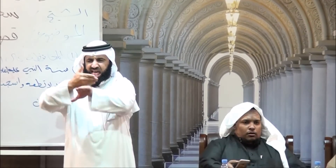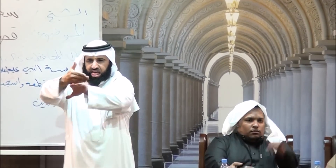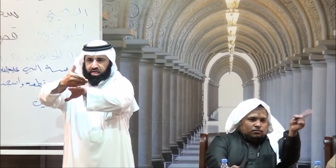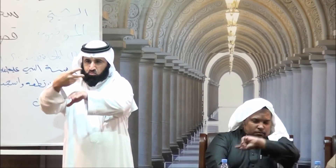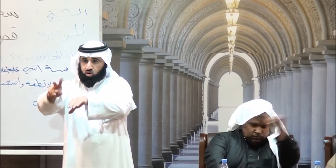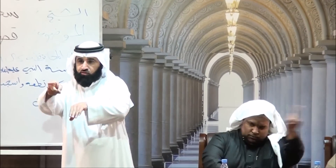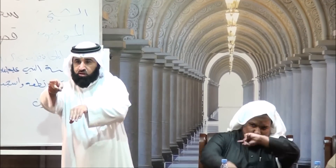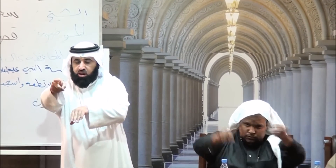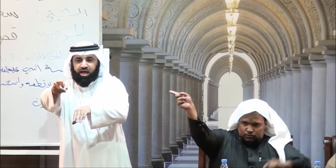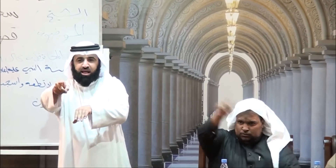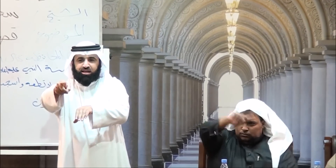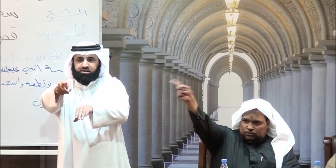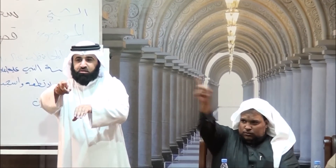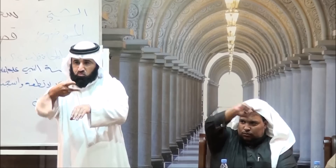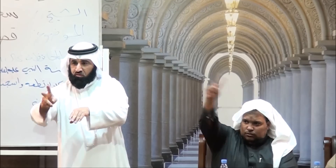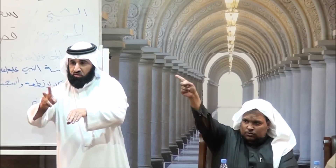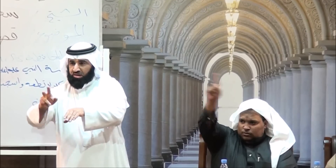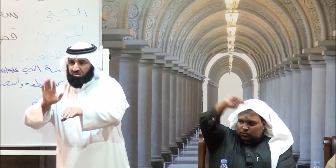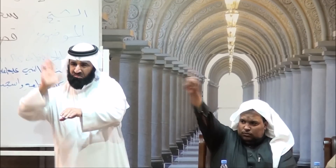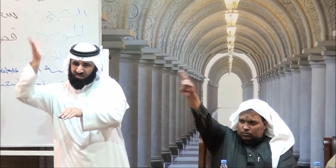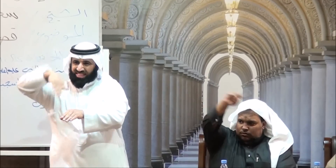لا